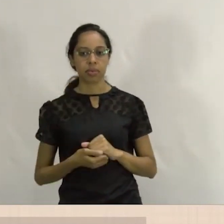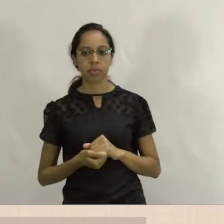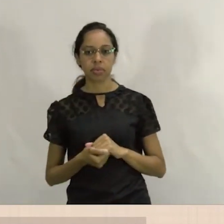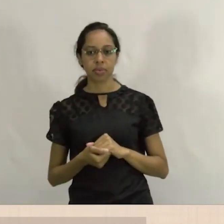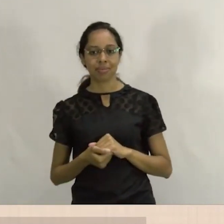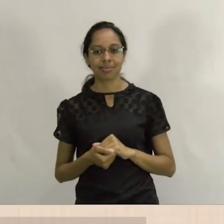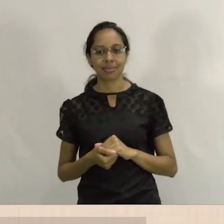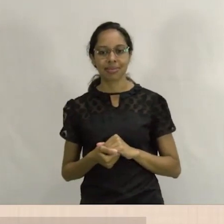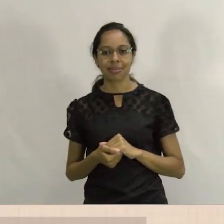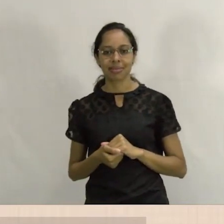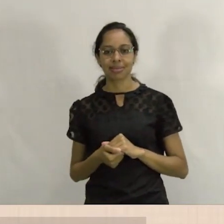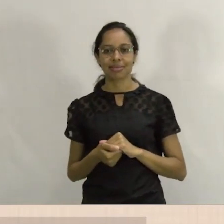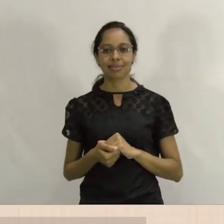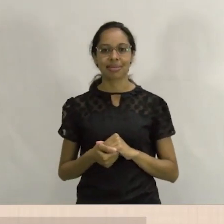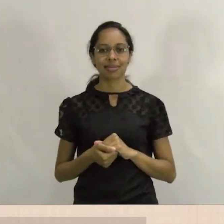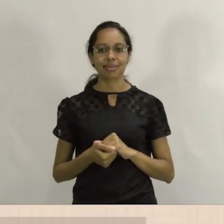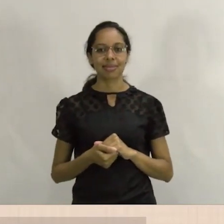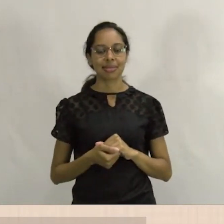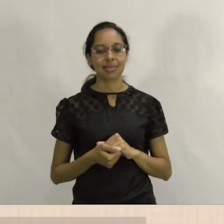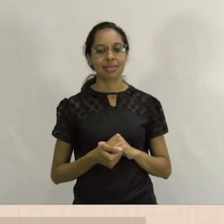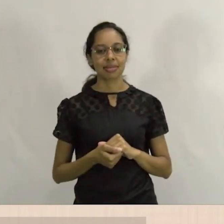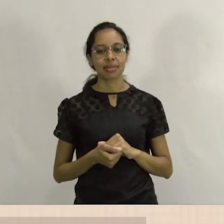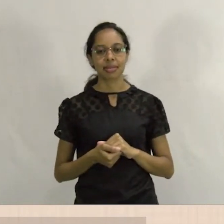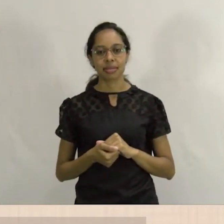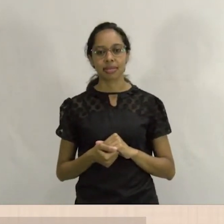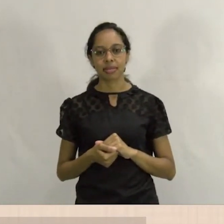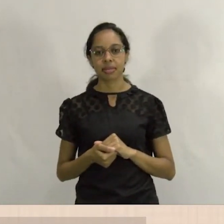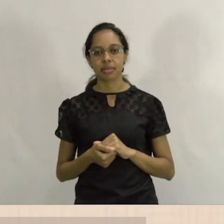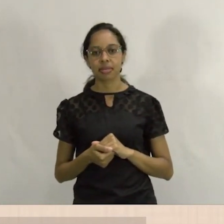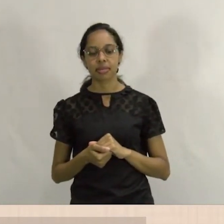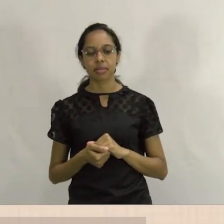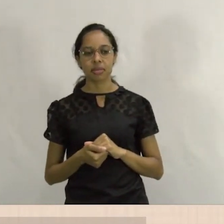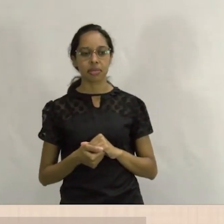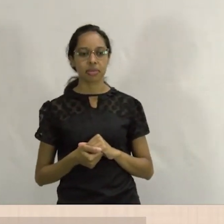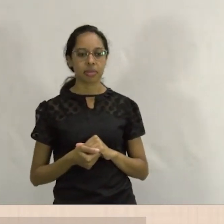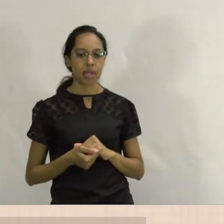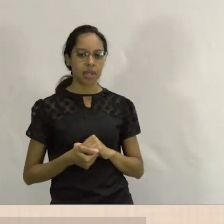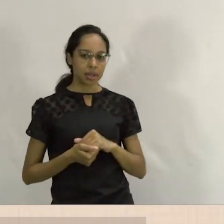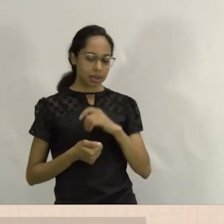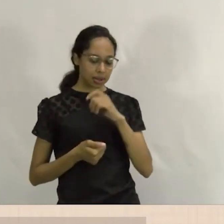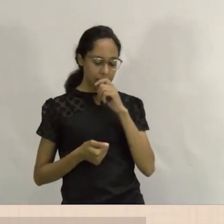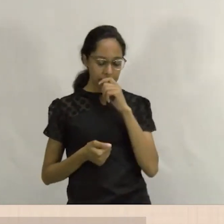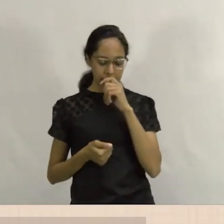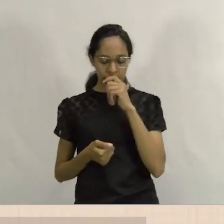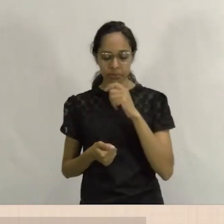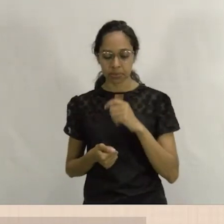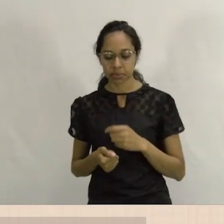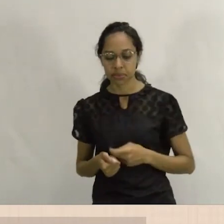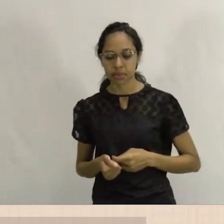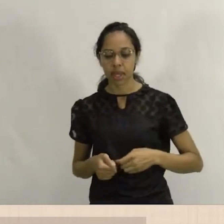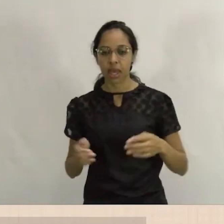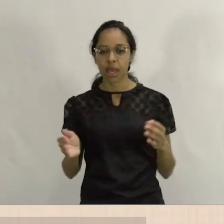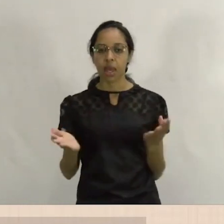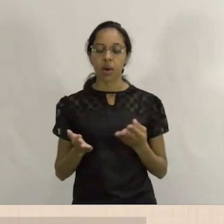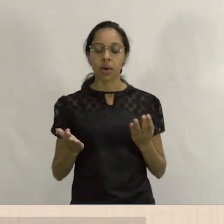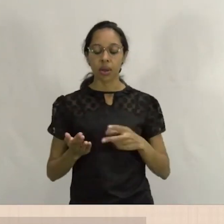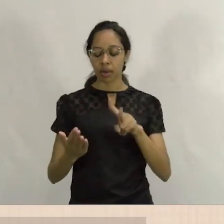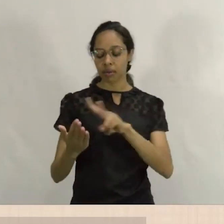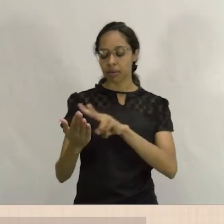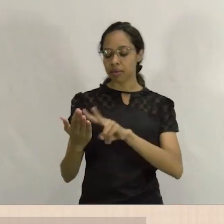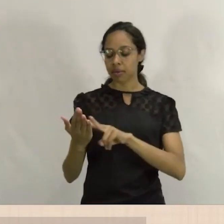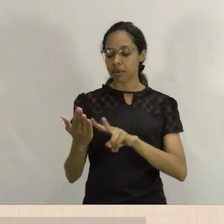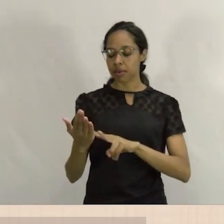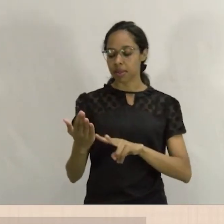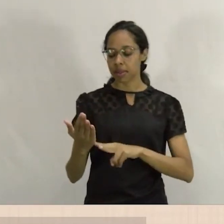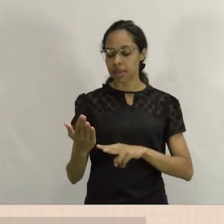Eu vou ler, acho que eu vou fazer o seguinte, eu vou ler para vocês saberem, né, o que tem dentro de nós,